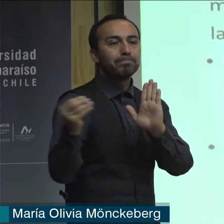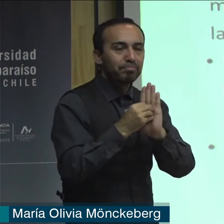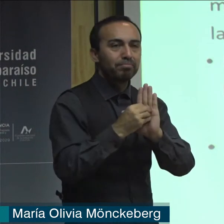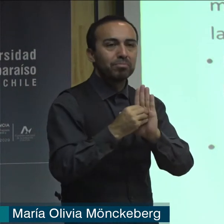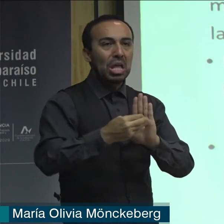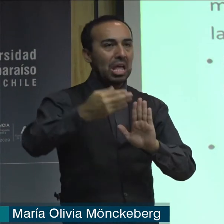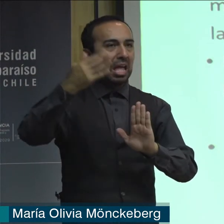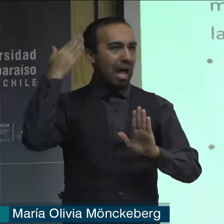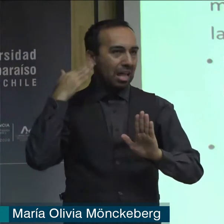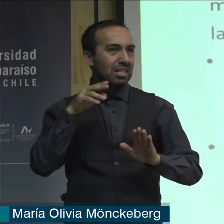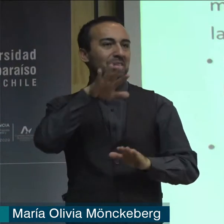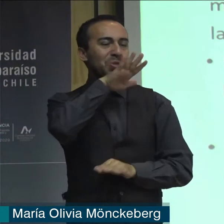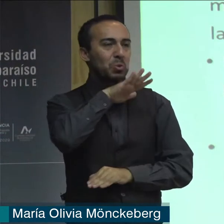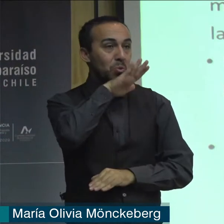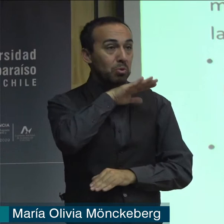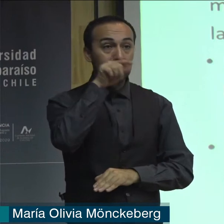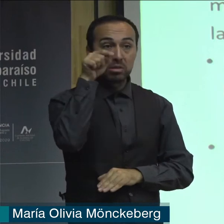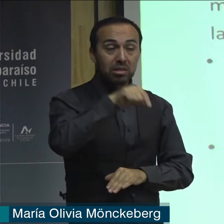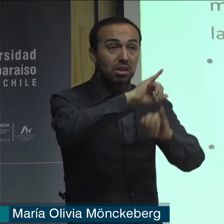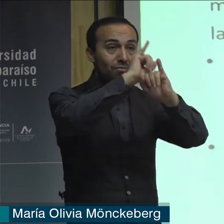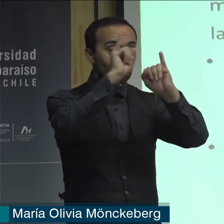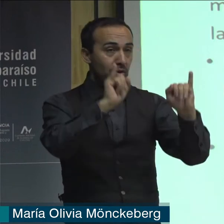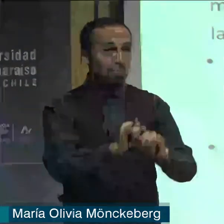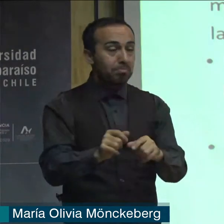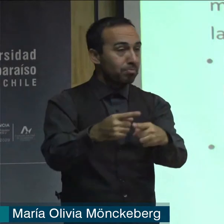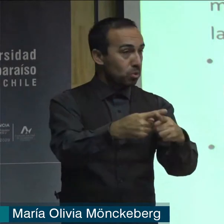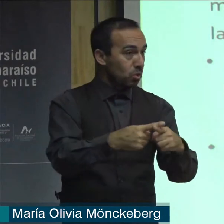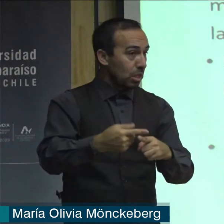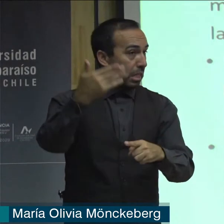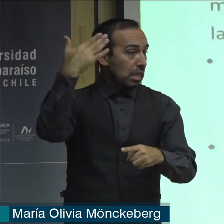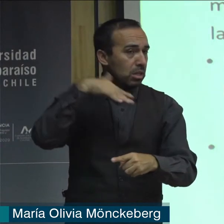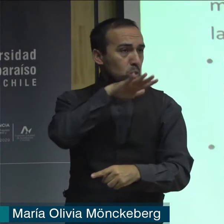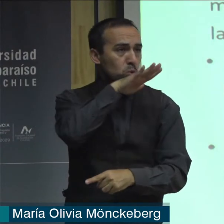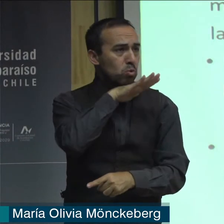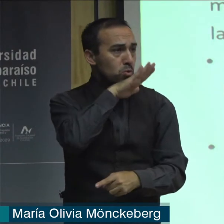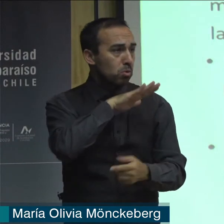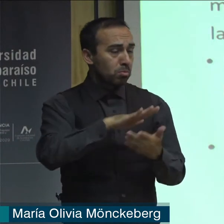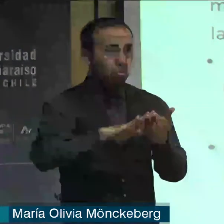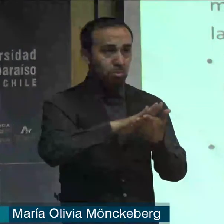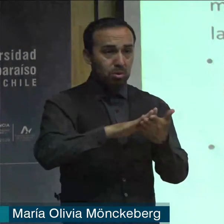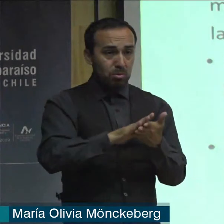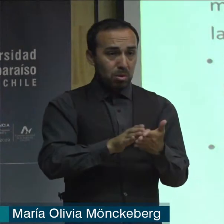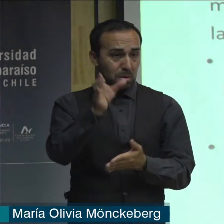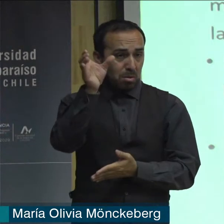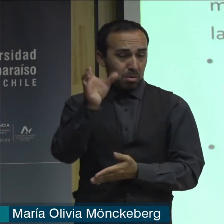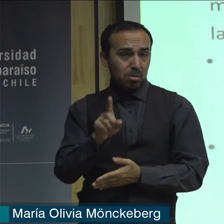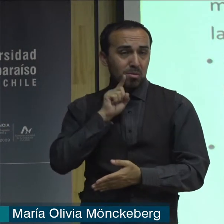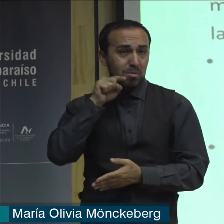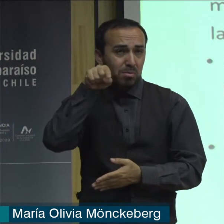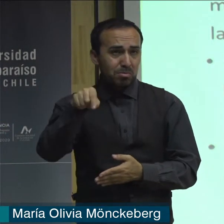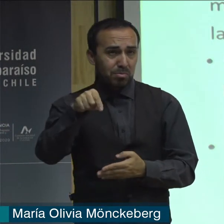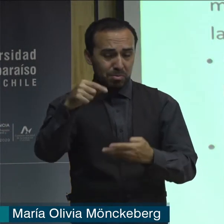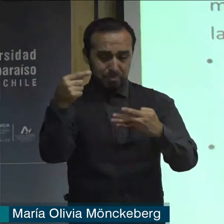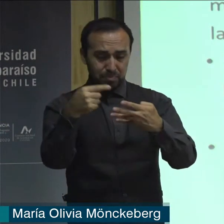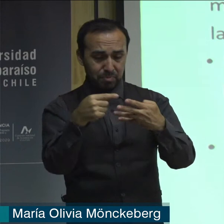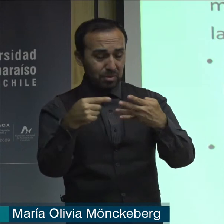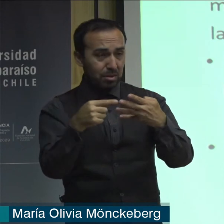y este modelo de sociedad que se instaló inspirado en Milton friedman en Frederick